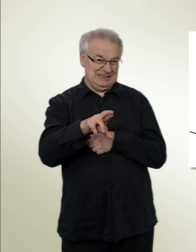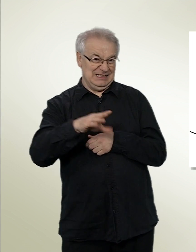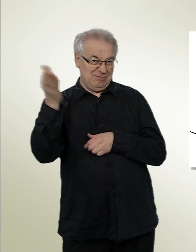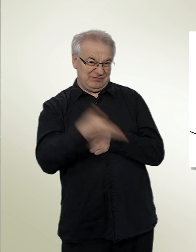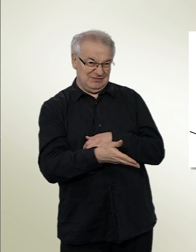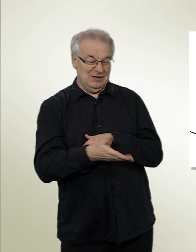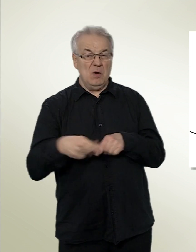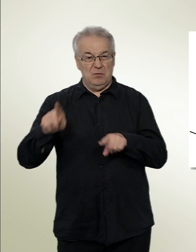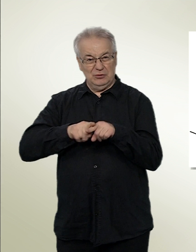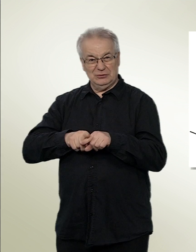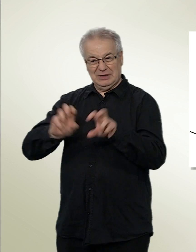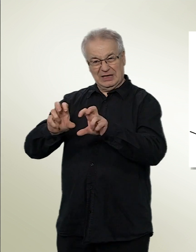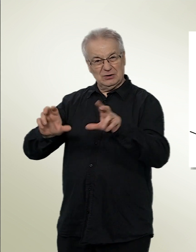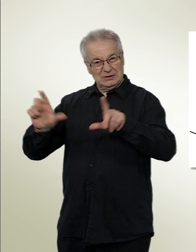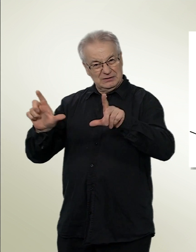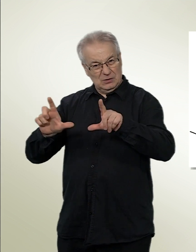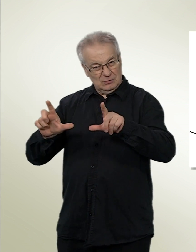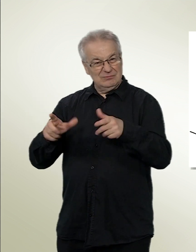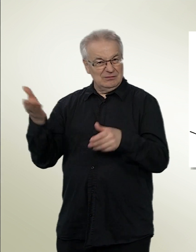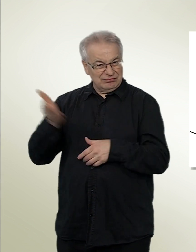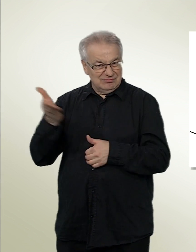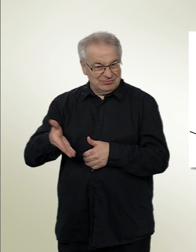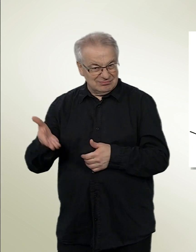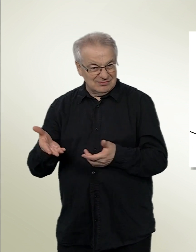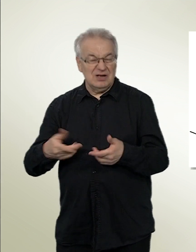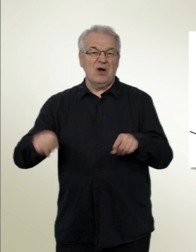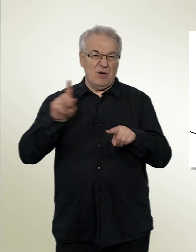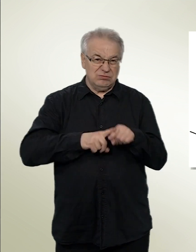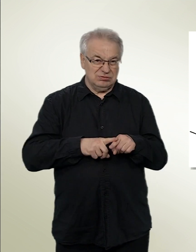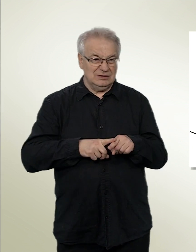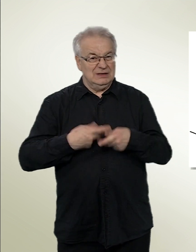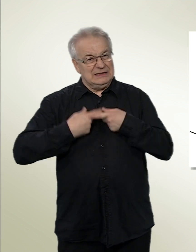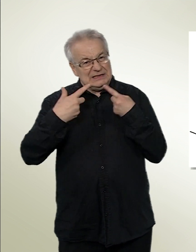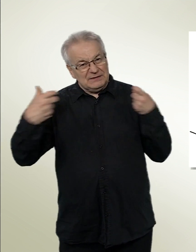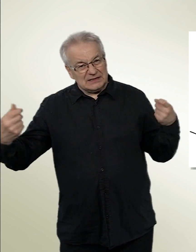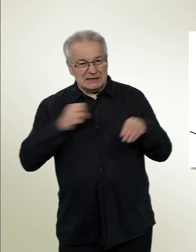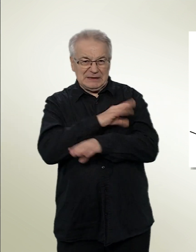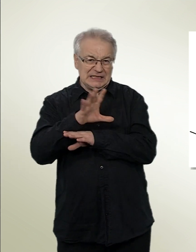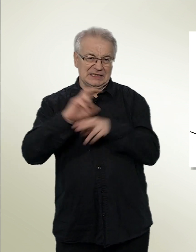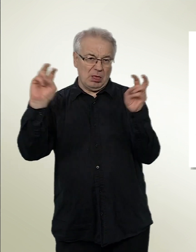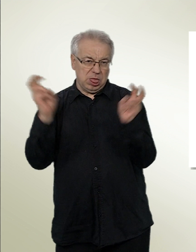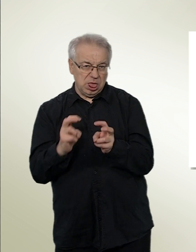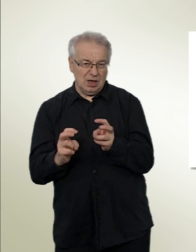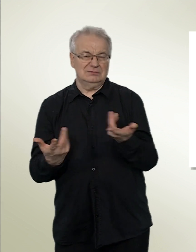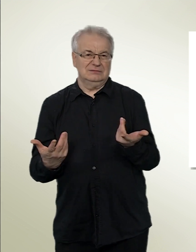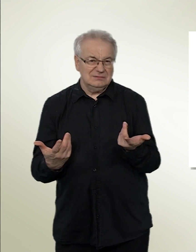et de nombreuses radios et télévisions et affaiblirait la diversité médiatique. C'est